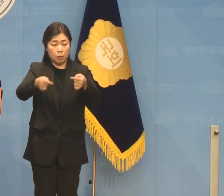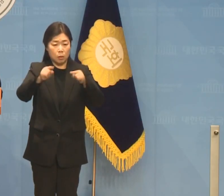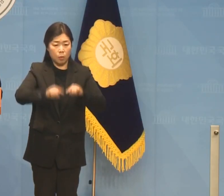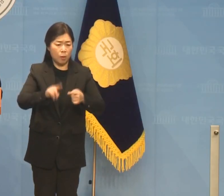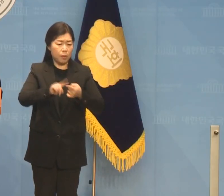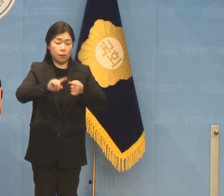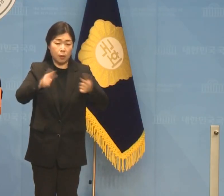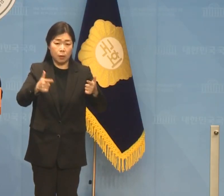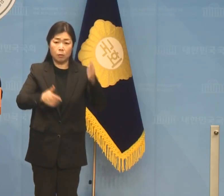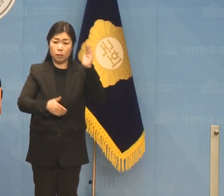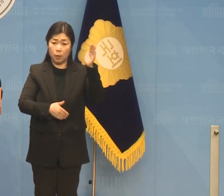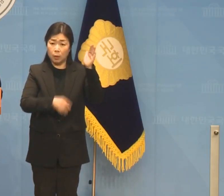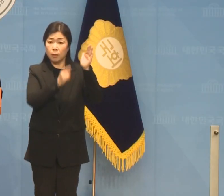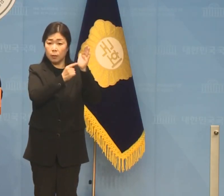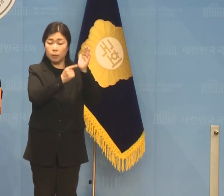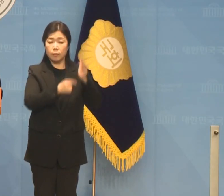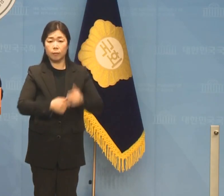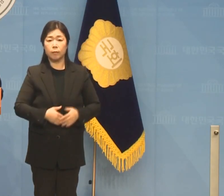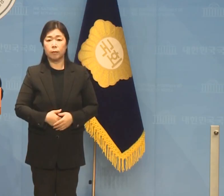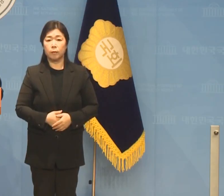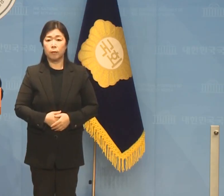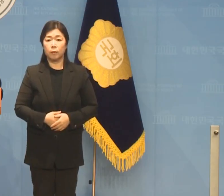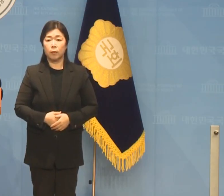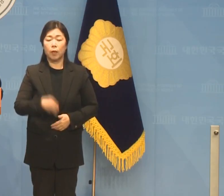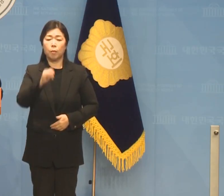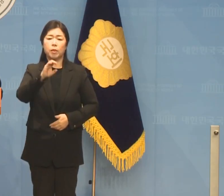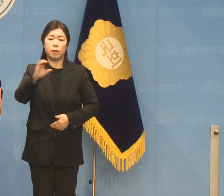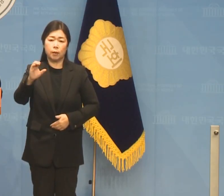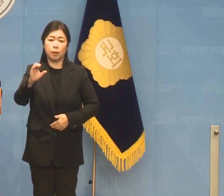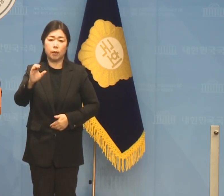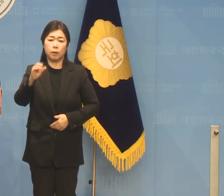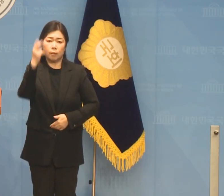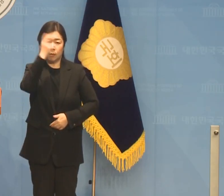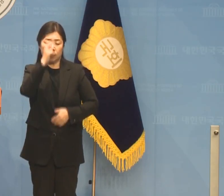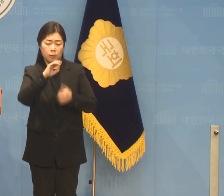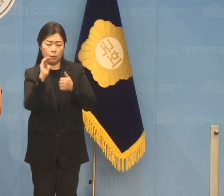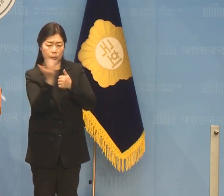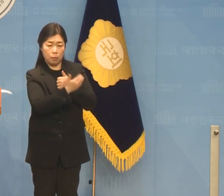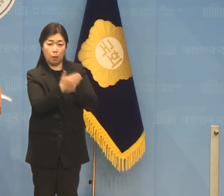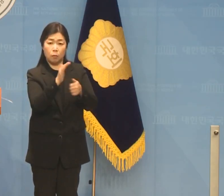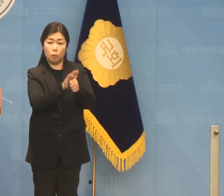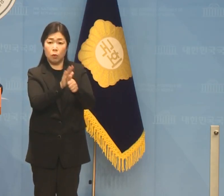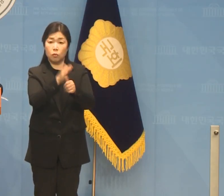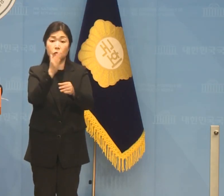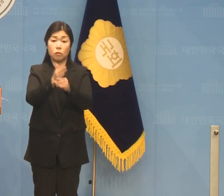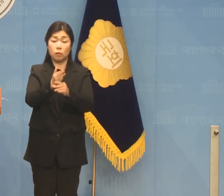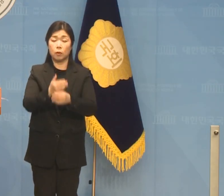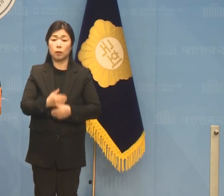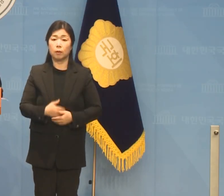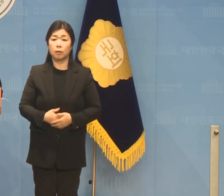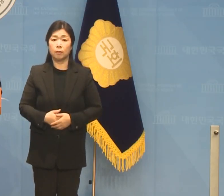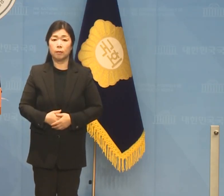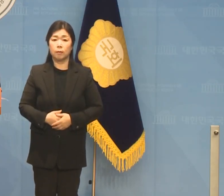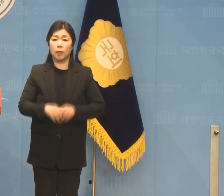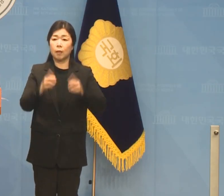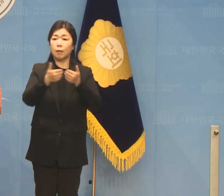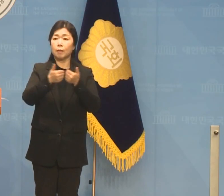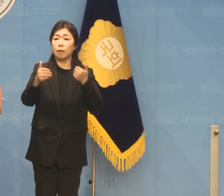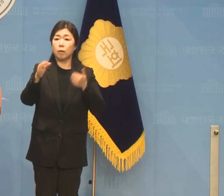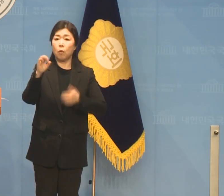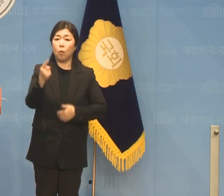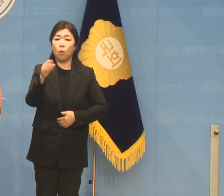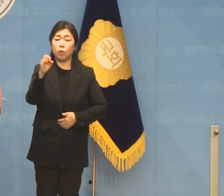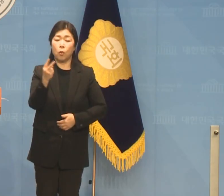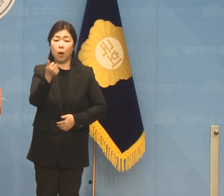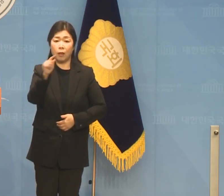부적절하다는 망언까지 서슴지 않으며 MBC 사수에 앞장서고 있습니다. 고 오